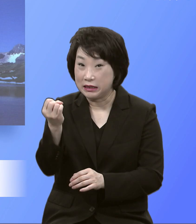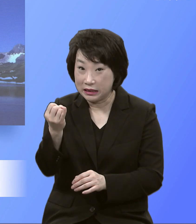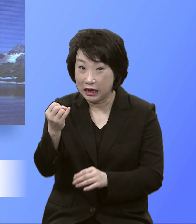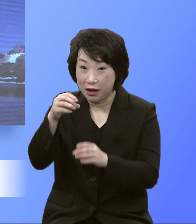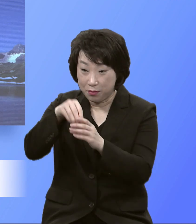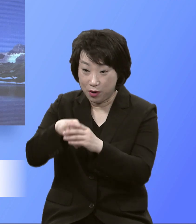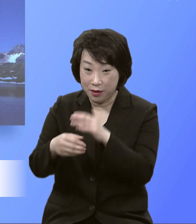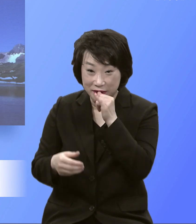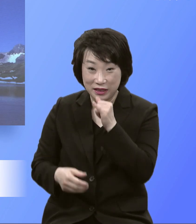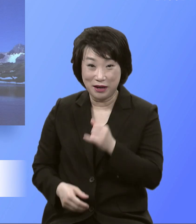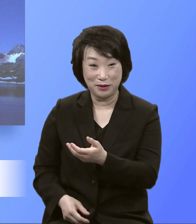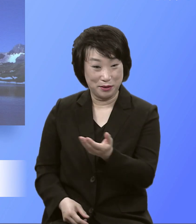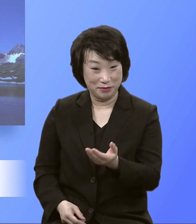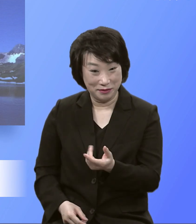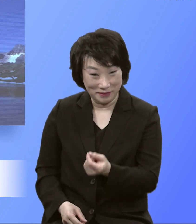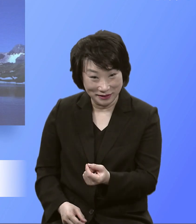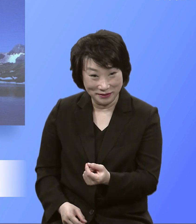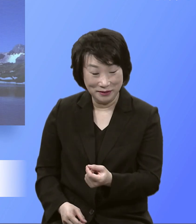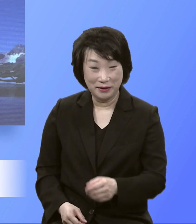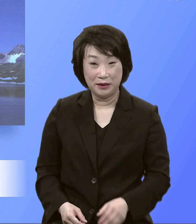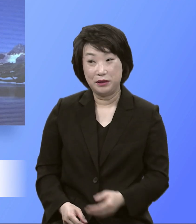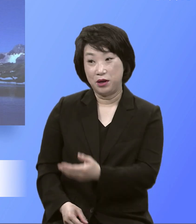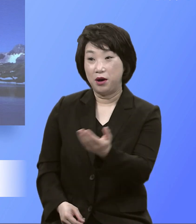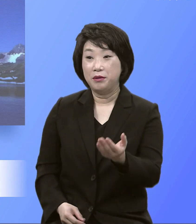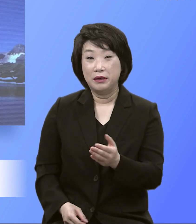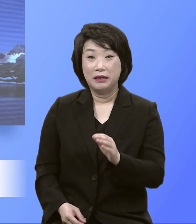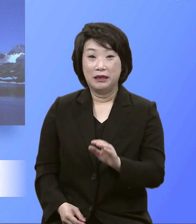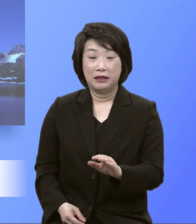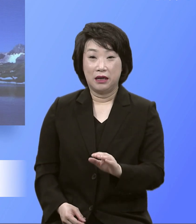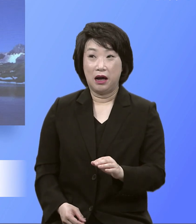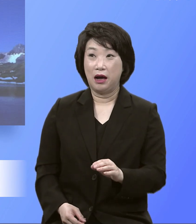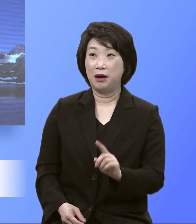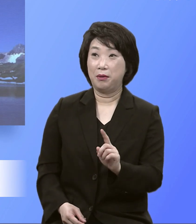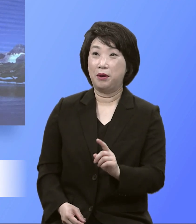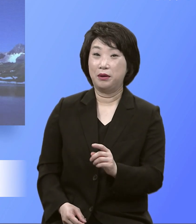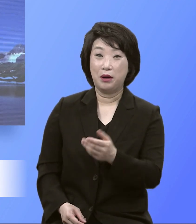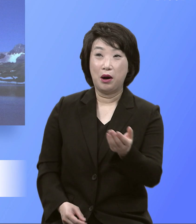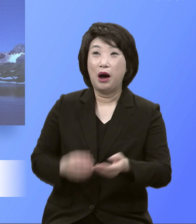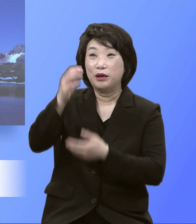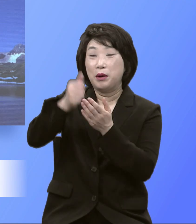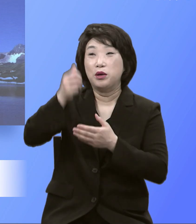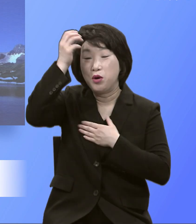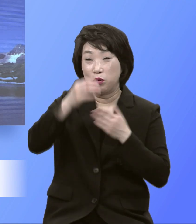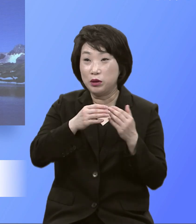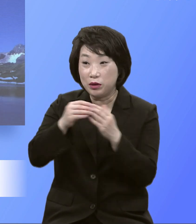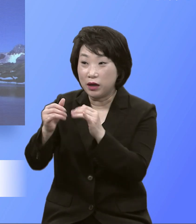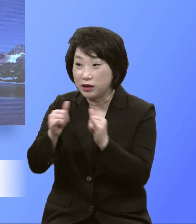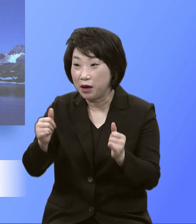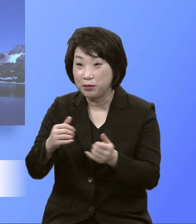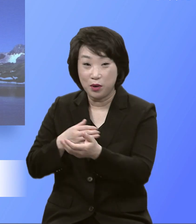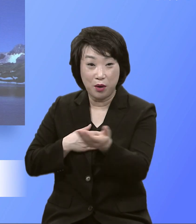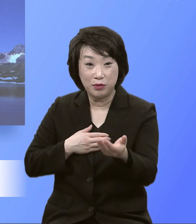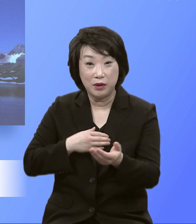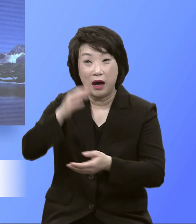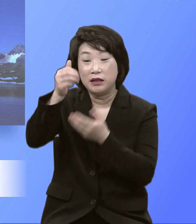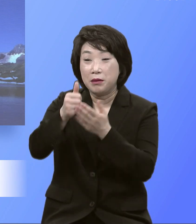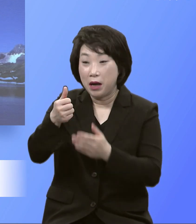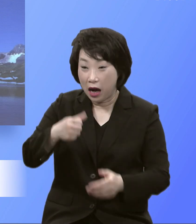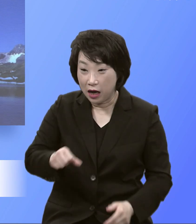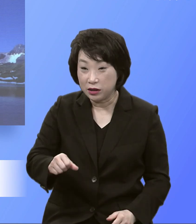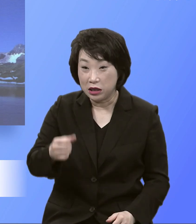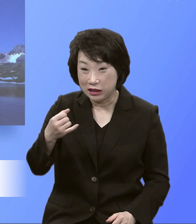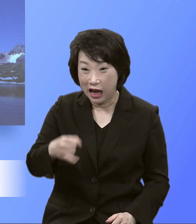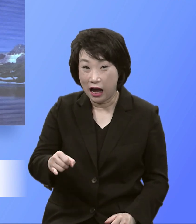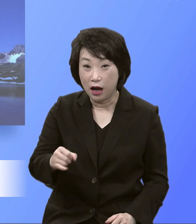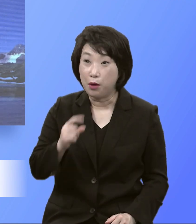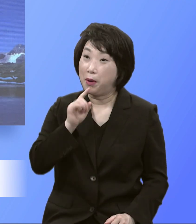씨. 응? 여러분, 그게 하나님의 영으로 인도받는 사람은 하나님의 아들,